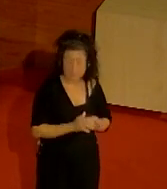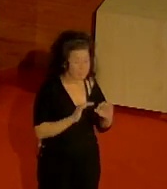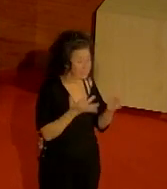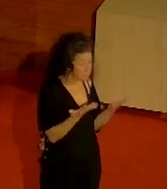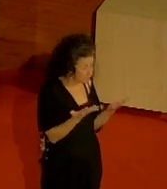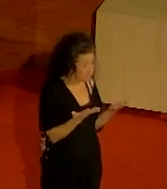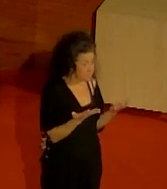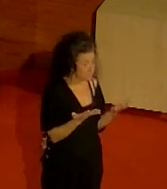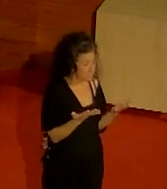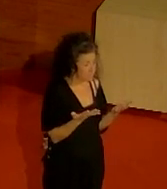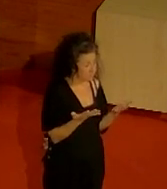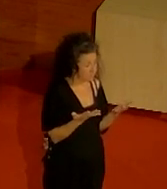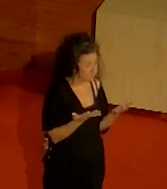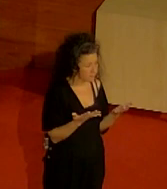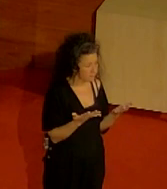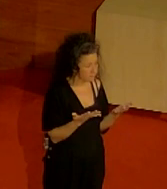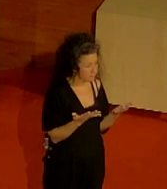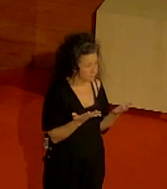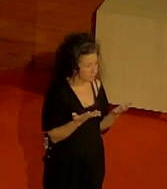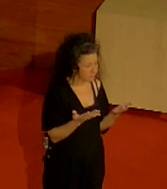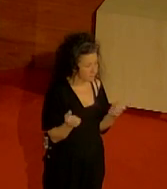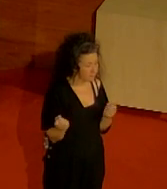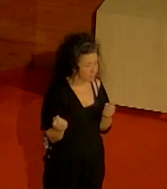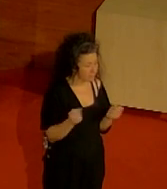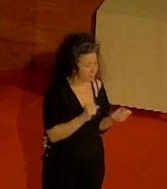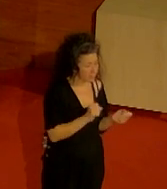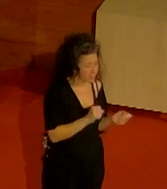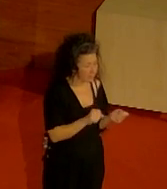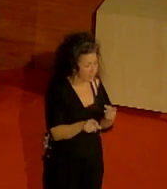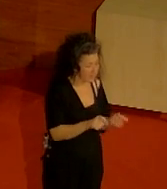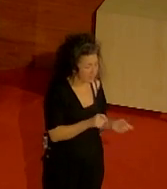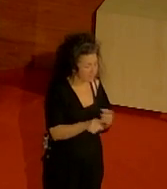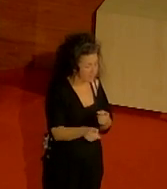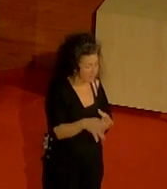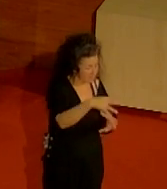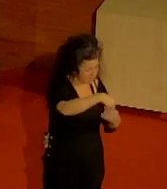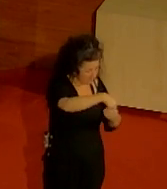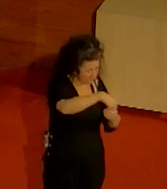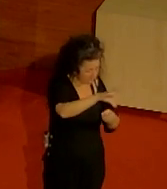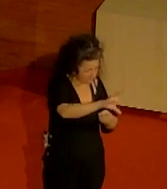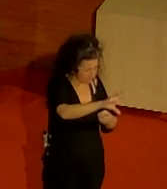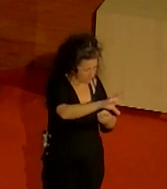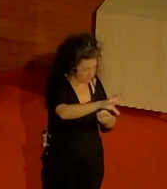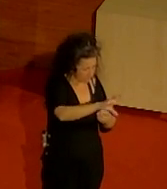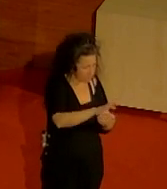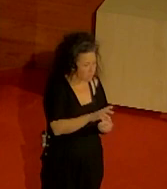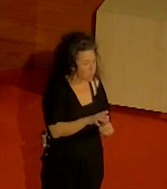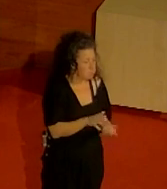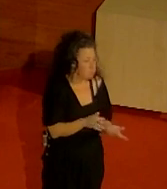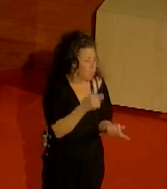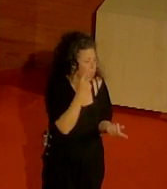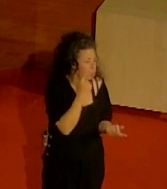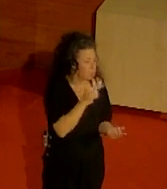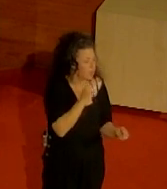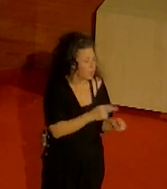De hecho, a estas personas, las desplazadas internas, yo acostumbro a llamarlas los refugiados olvidados, ¿no? ¿Por